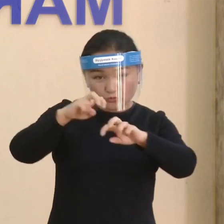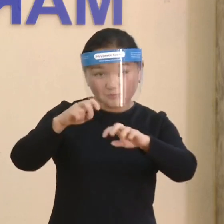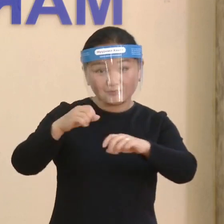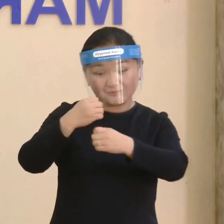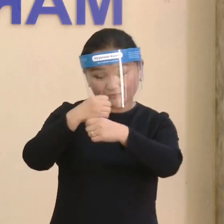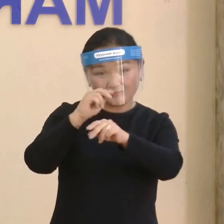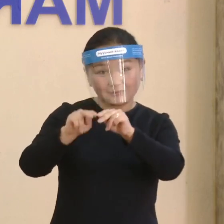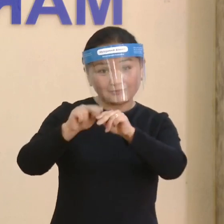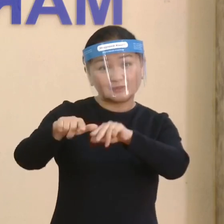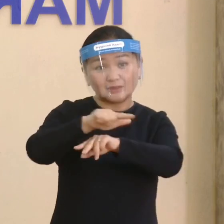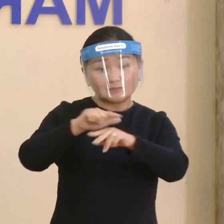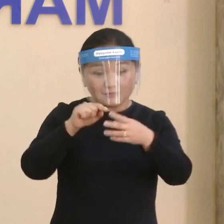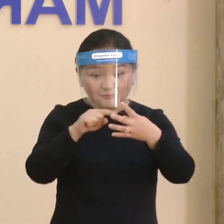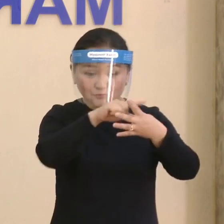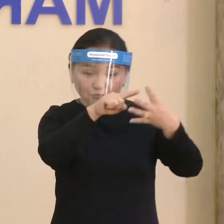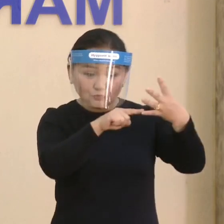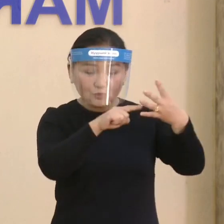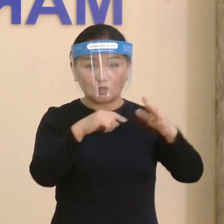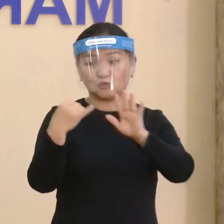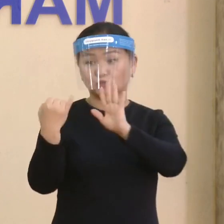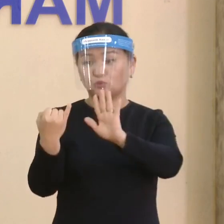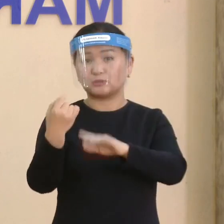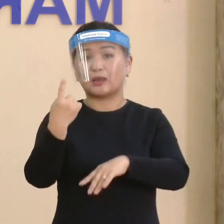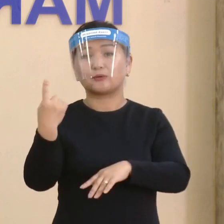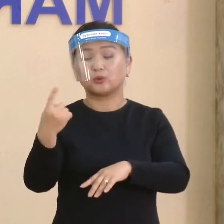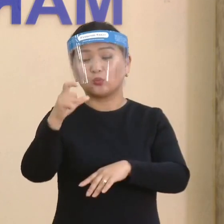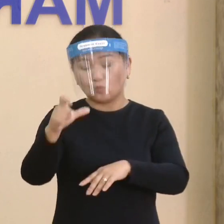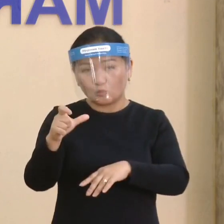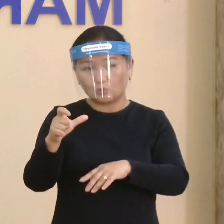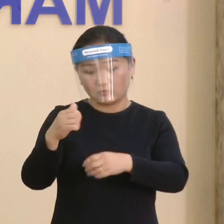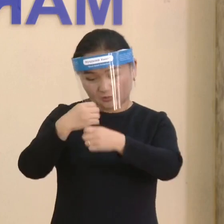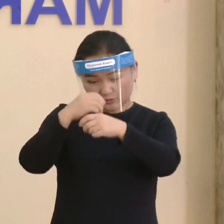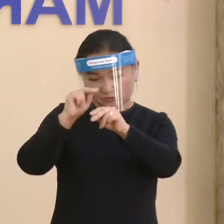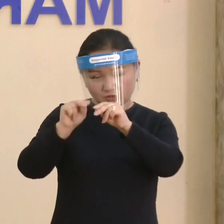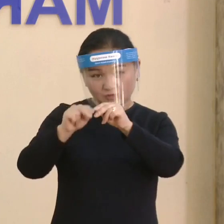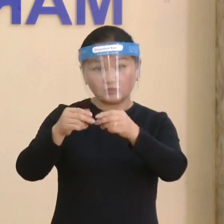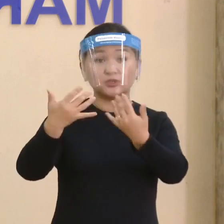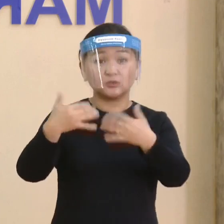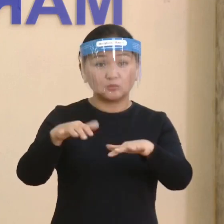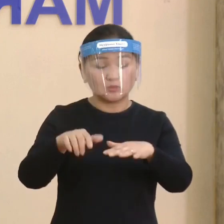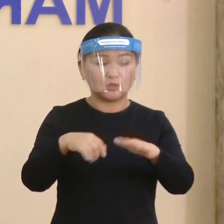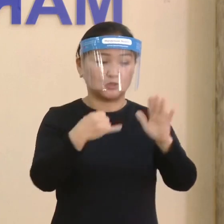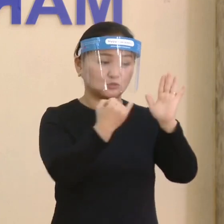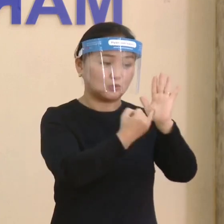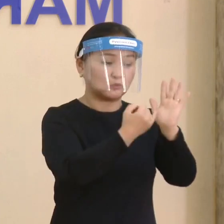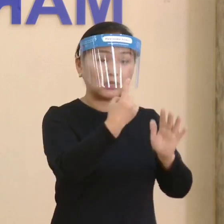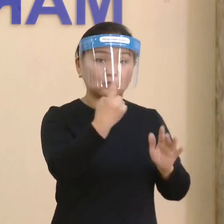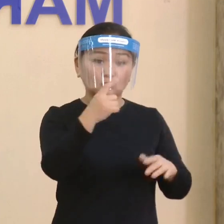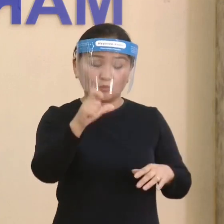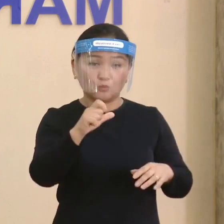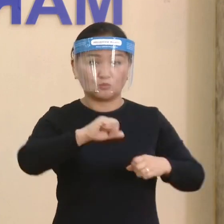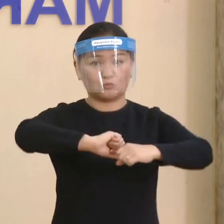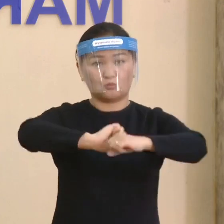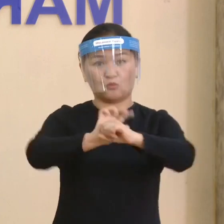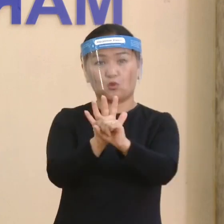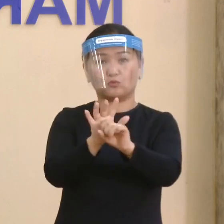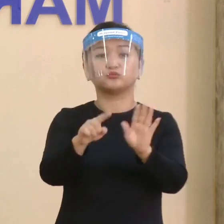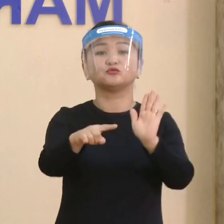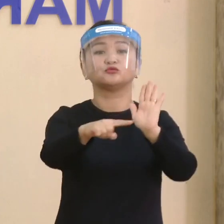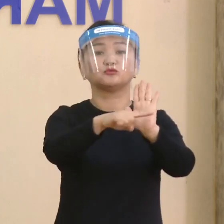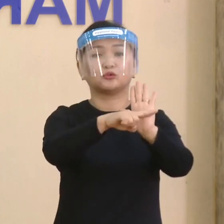нийтдээ 611 хүн шинжилгээ хийсэн байна. За бүх 611 хүний шинжилгээ нь коронавирус илрээгүй